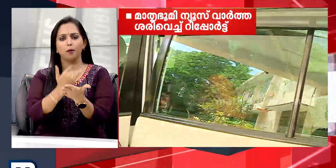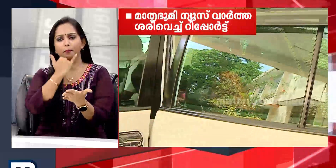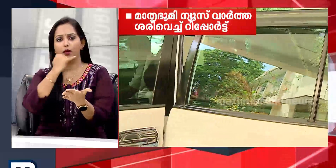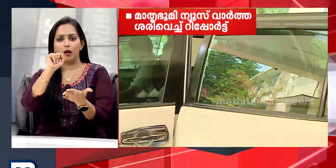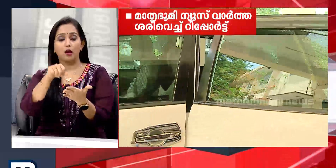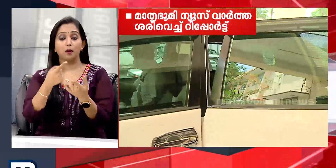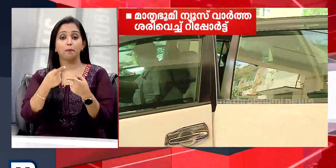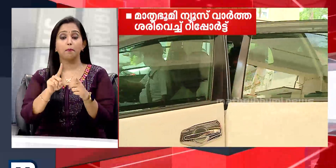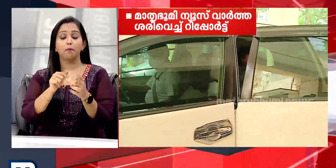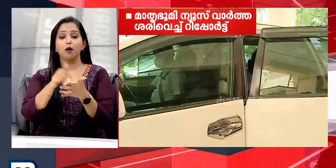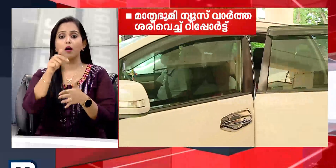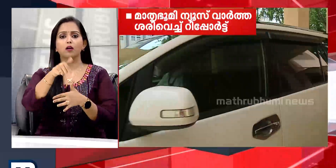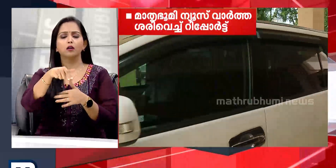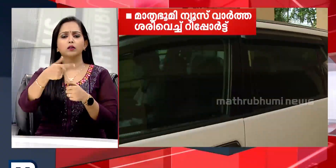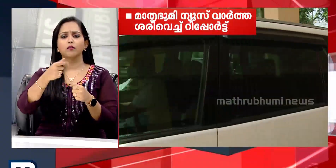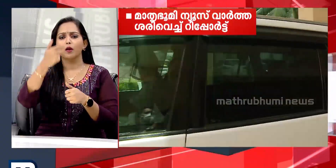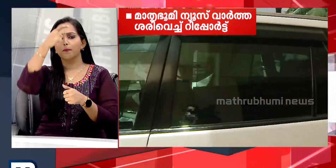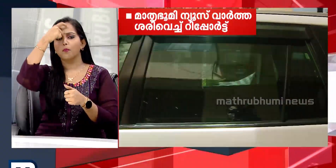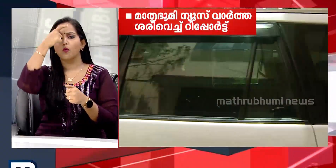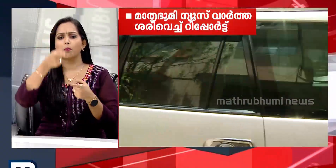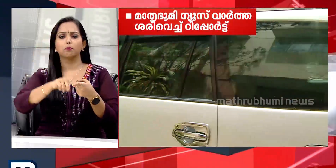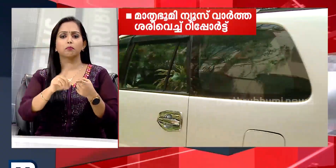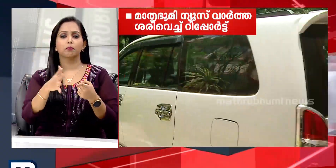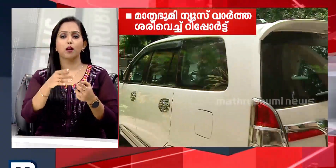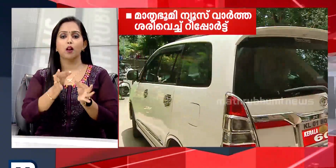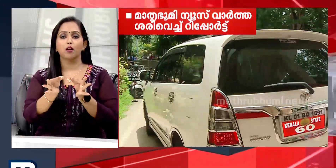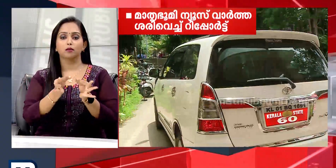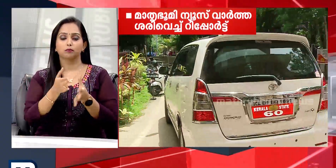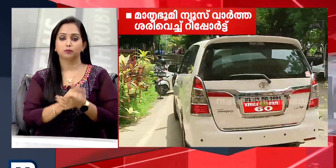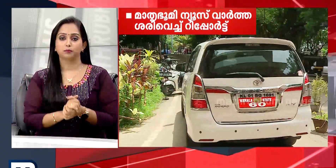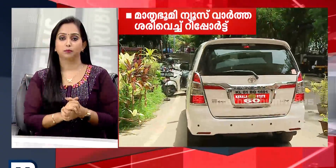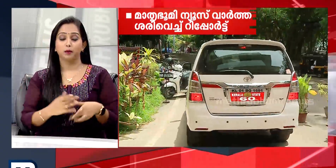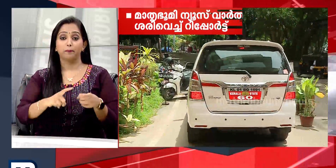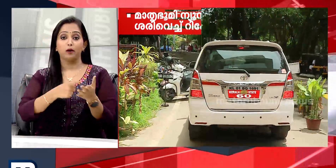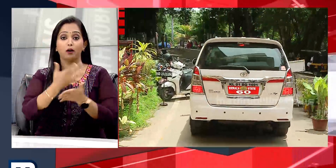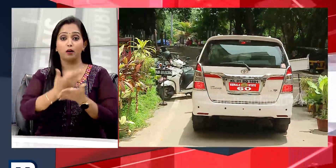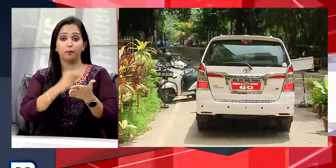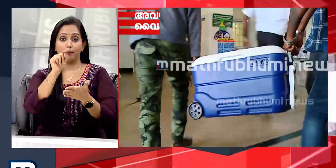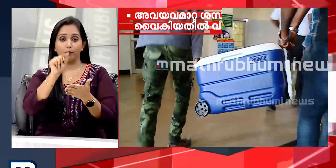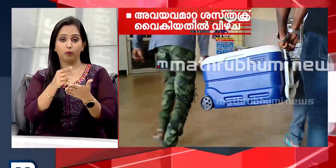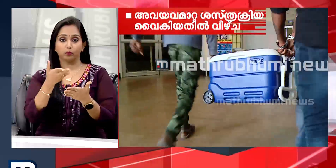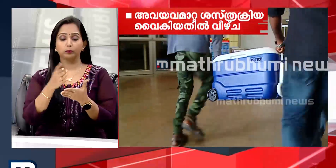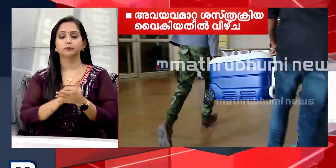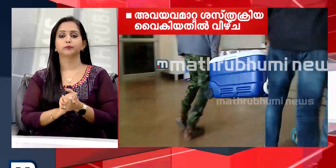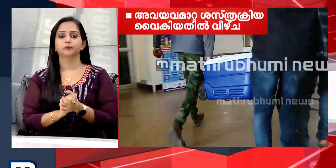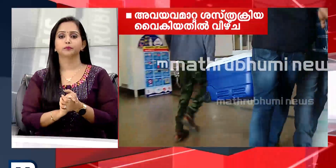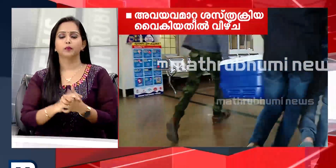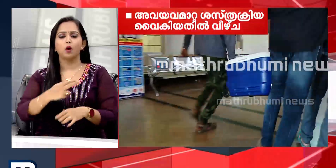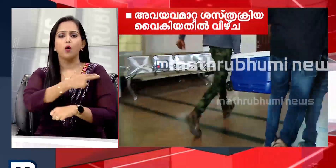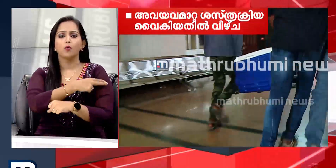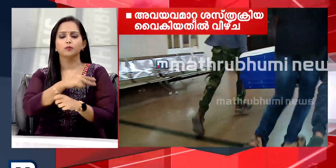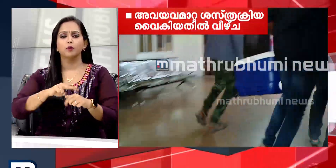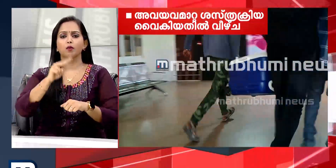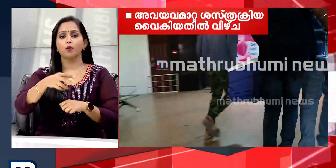അവ യാതൊരു പ്രത്യാഘാതത്തിനും കാരണമായില്ലെന്നാണ് വിശദീകരിക്കുന്നത്. റിപ്പോർട്ടിലെ നിഗമനങ്ങൾ ഇവയാണ്. ആശുപത്രിക്ക് മുന്നിലെത്തിച്ച